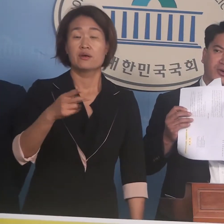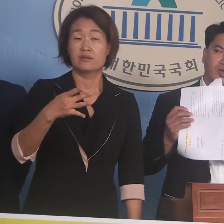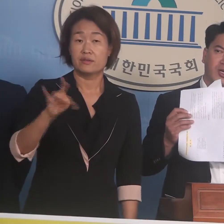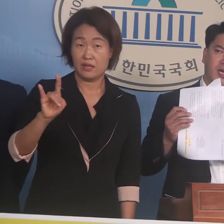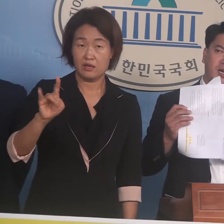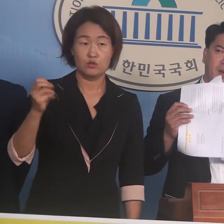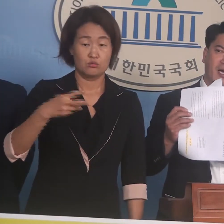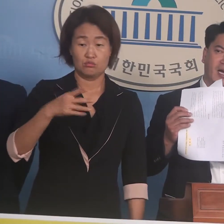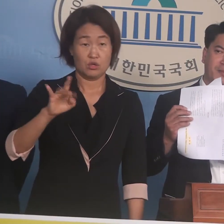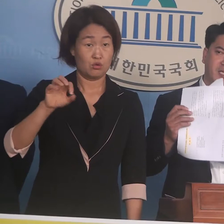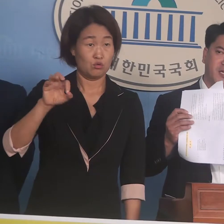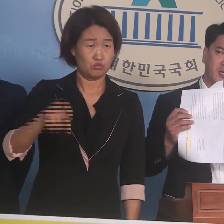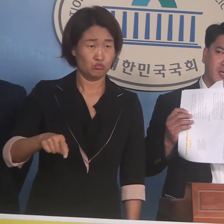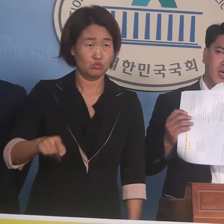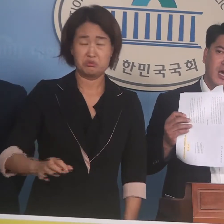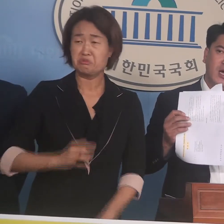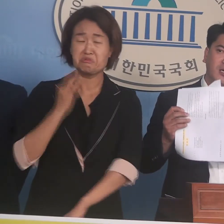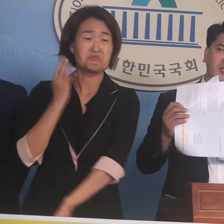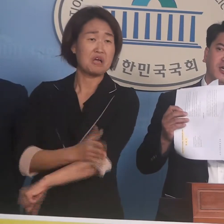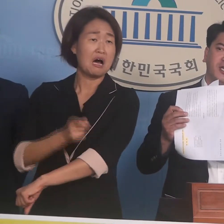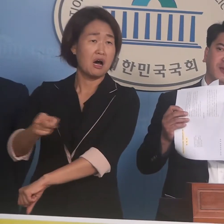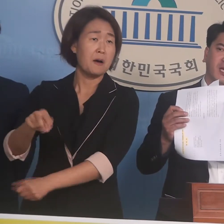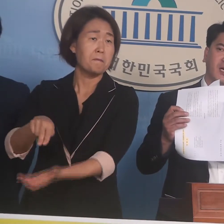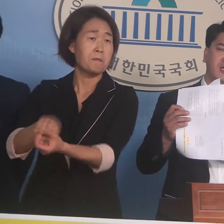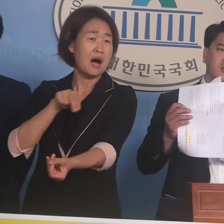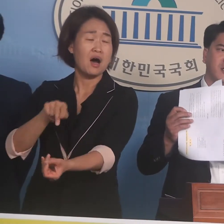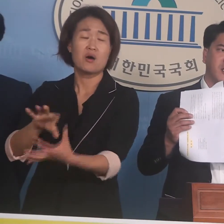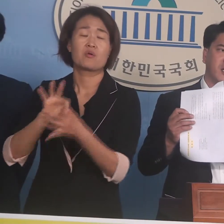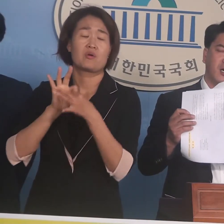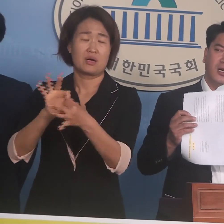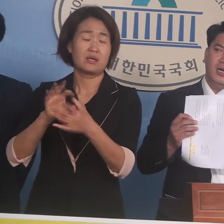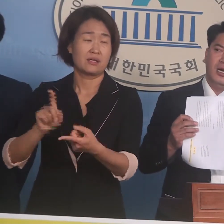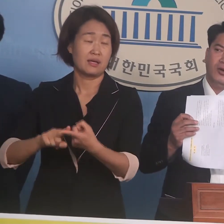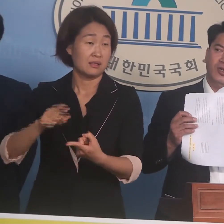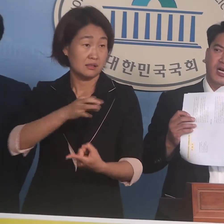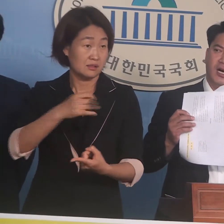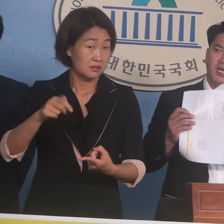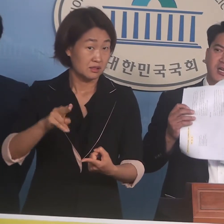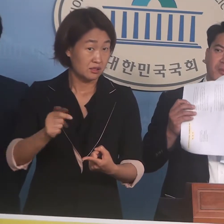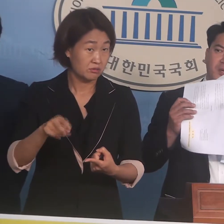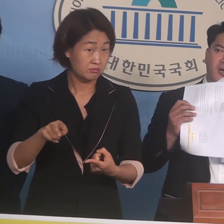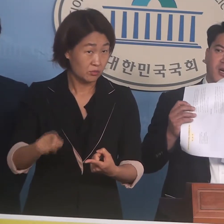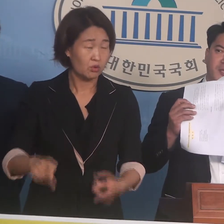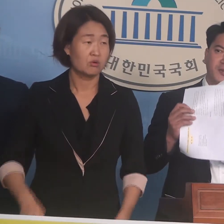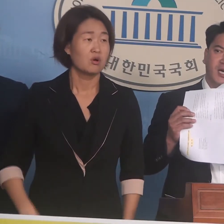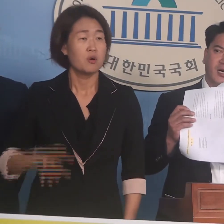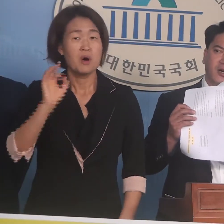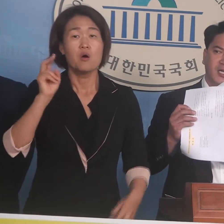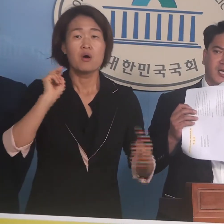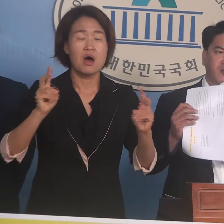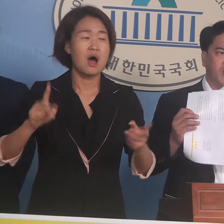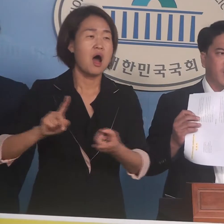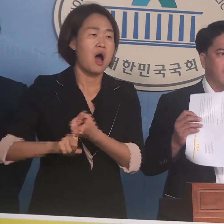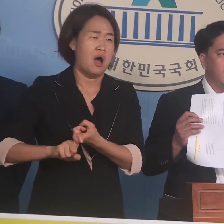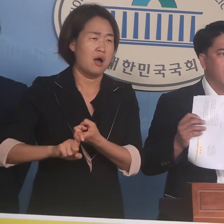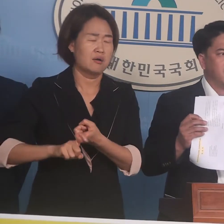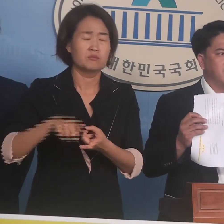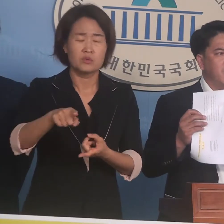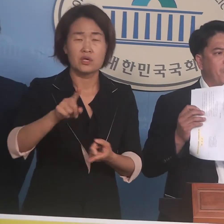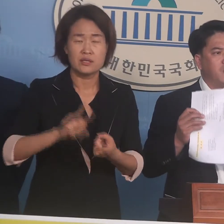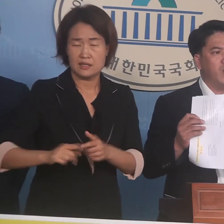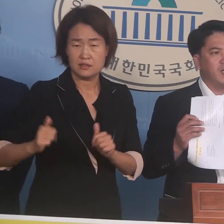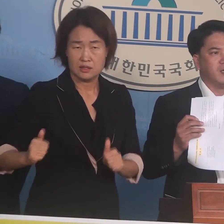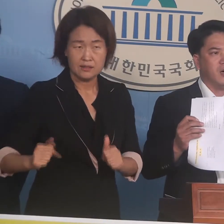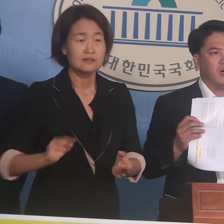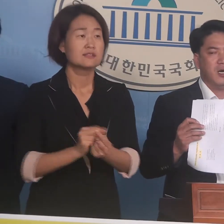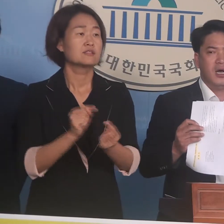현대중공업과 대우조선해양의 매각에 미치는 의견서입니다. 이 의견서를 우리가 기업결합 심사 경쟁 당국에